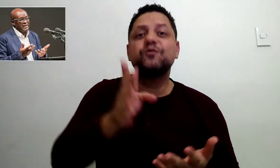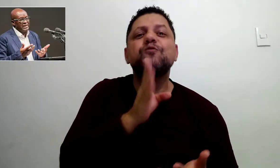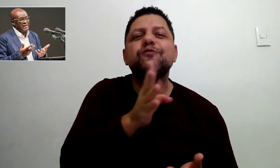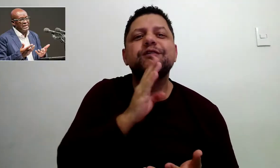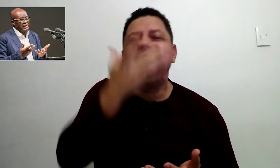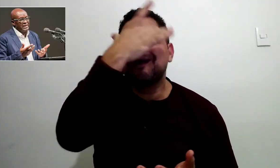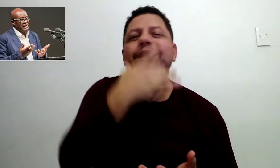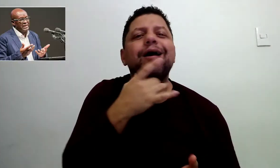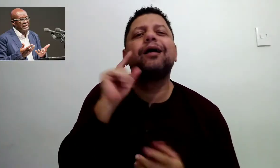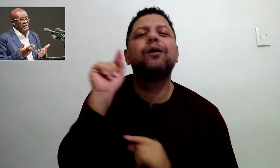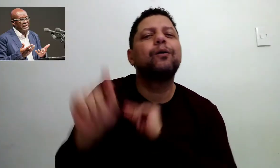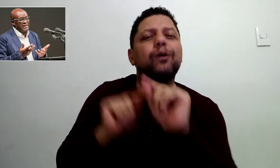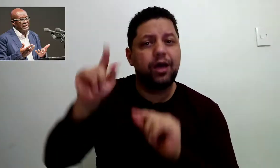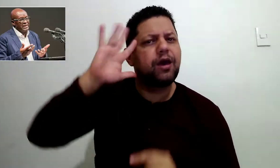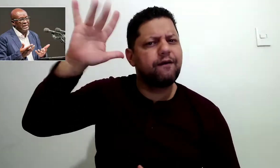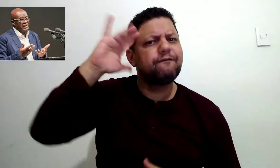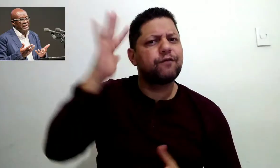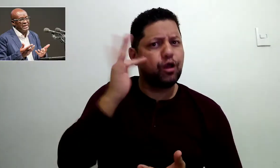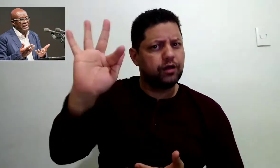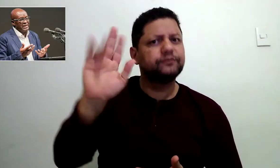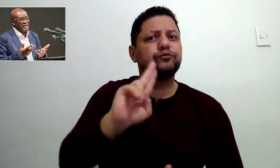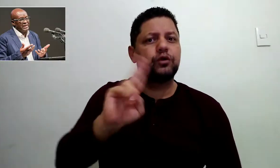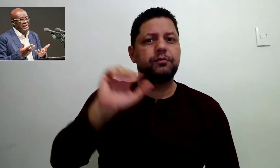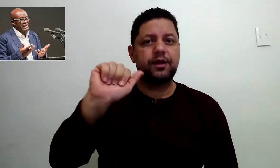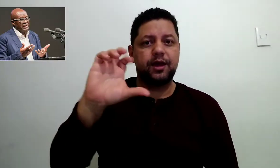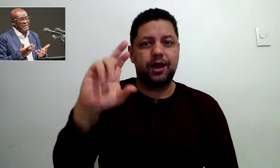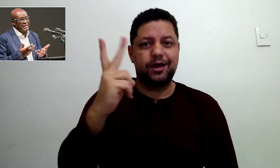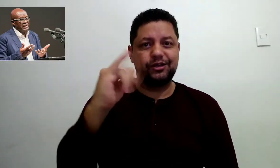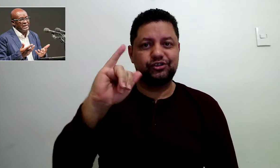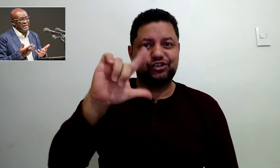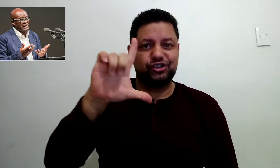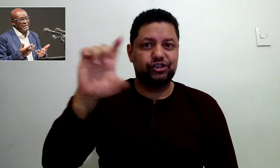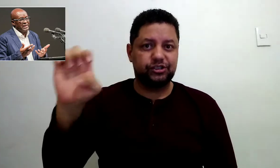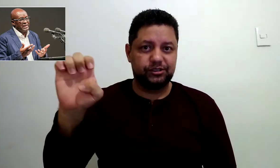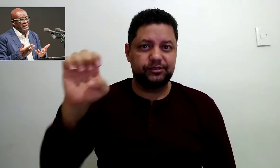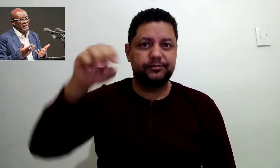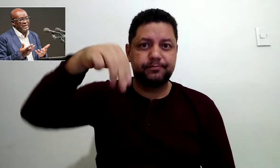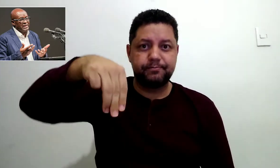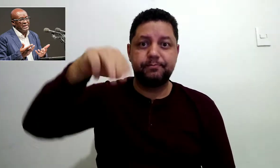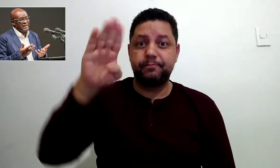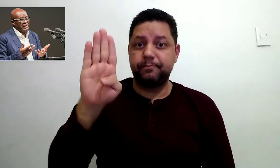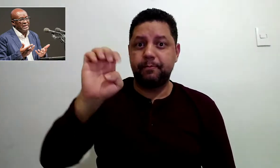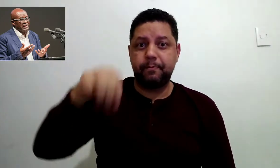Então, vocês conheceram o filósofo camaronês Achille